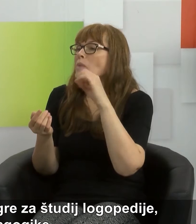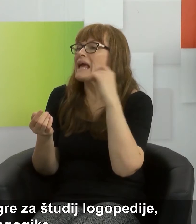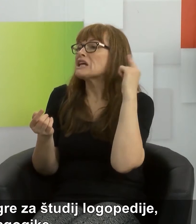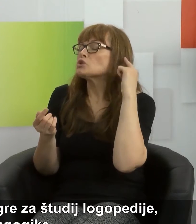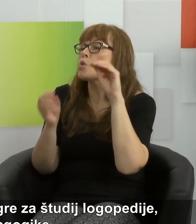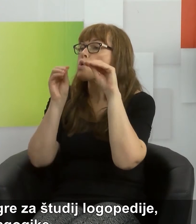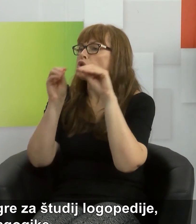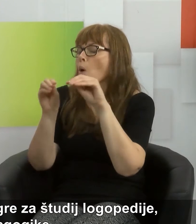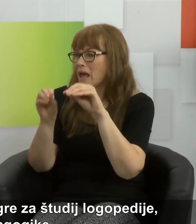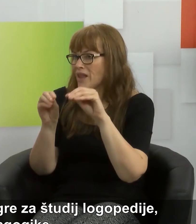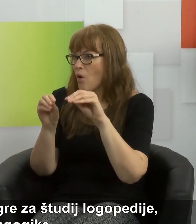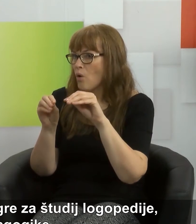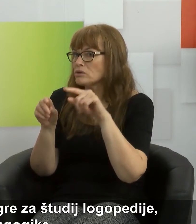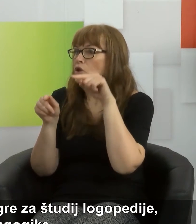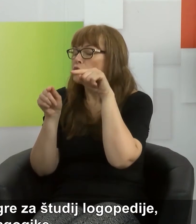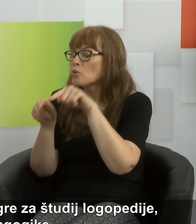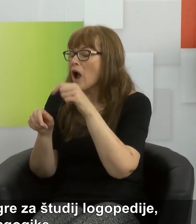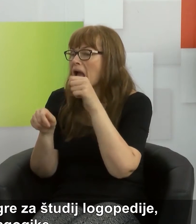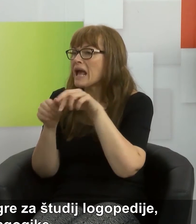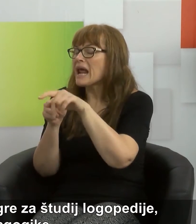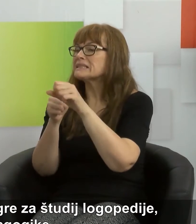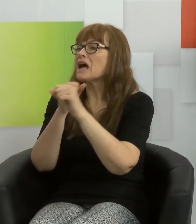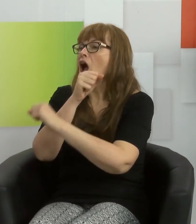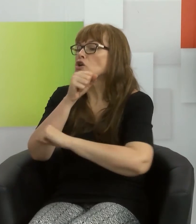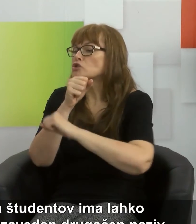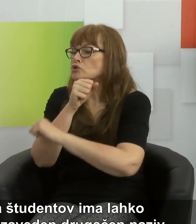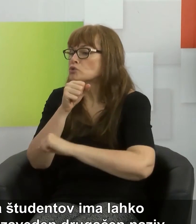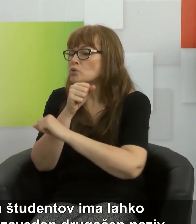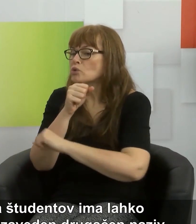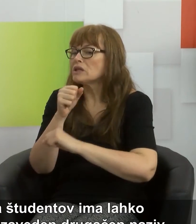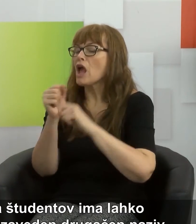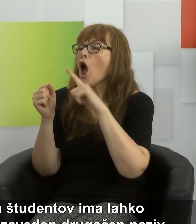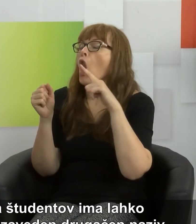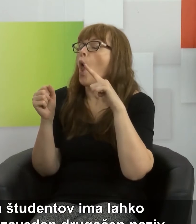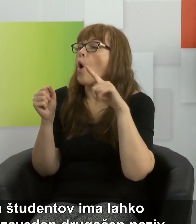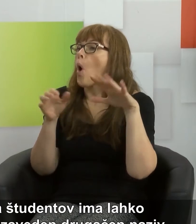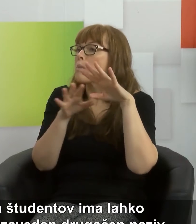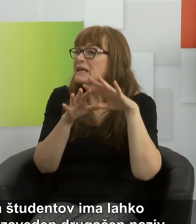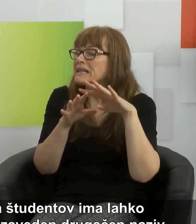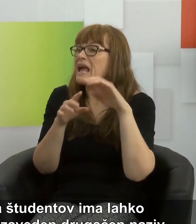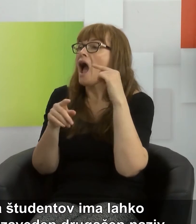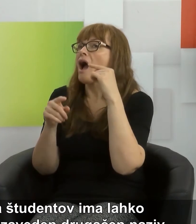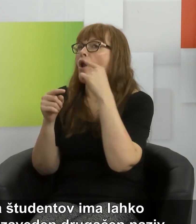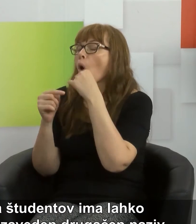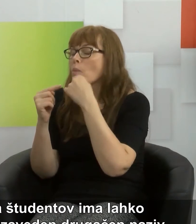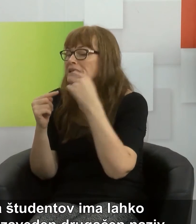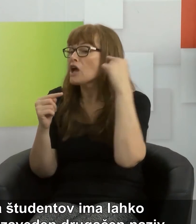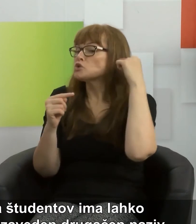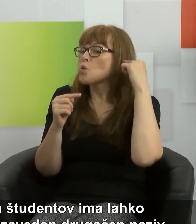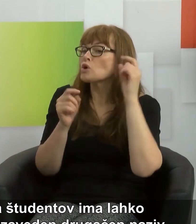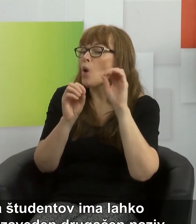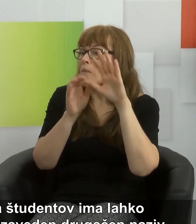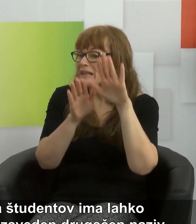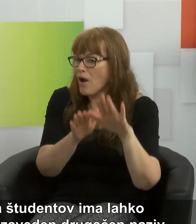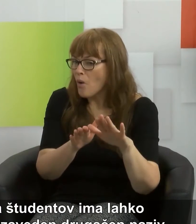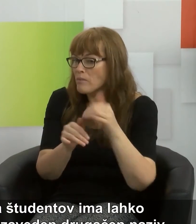pravi, gre za študij logopedije surdopedagogike, ampak vsaka generacija študentov lahko da ima v